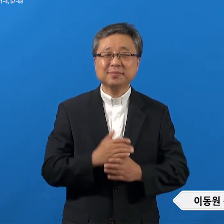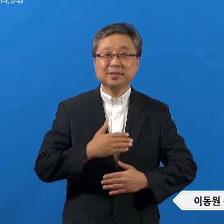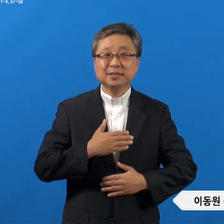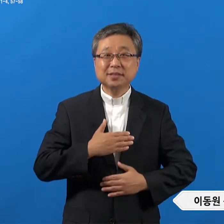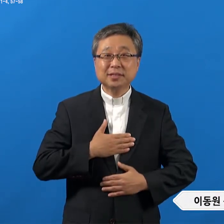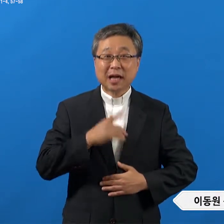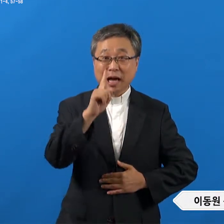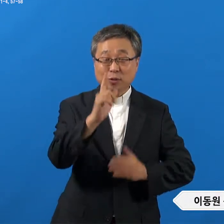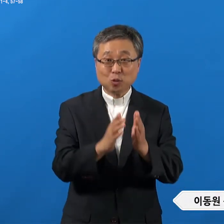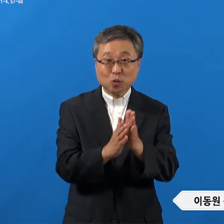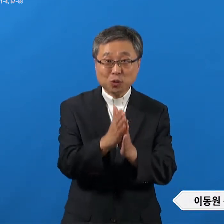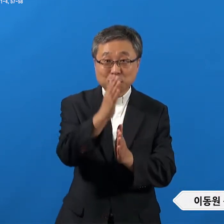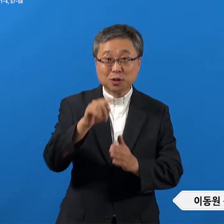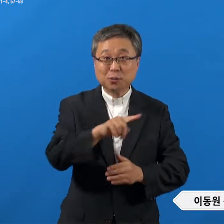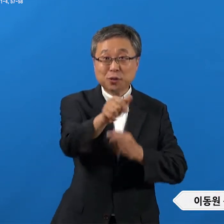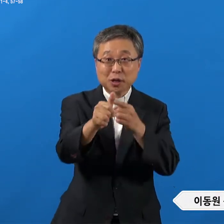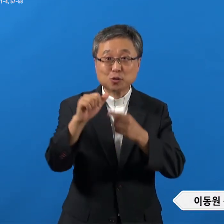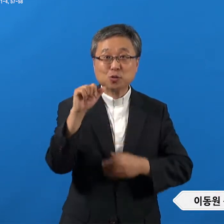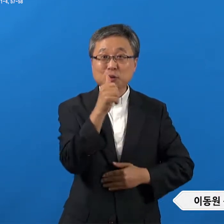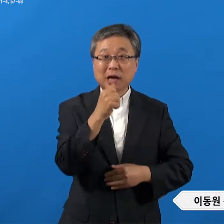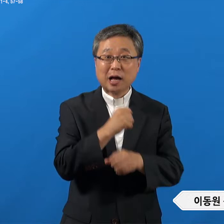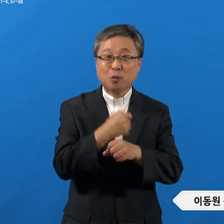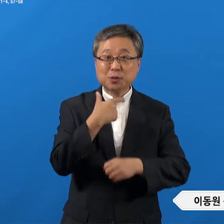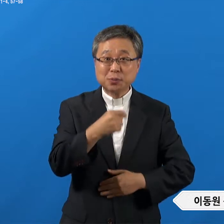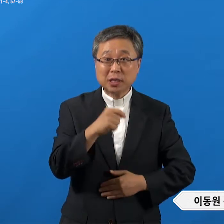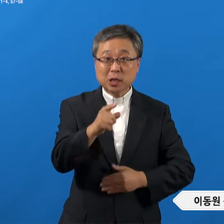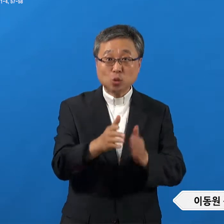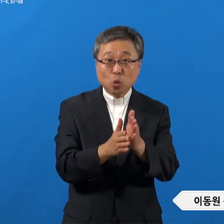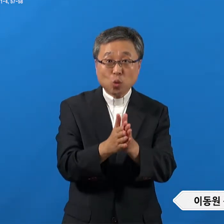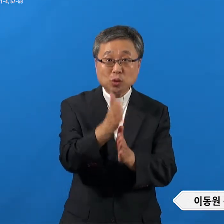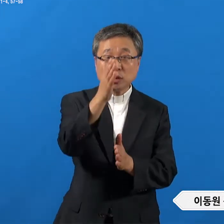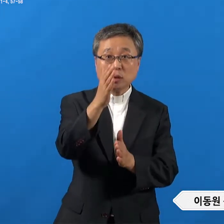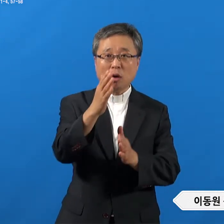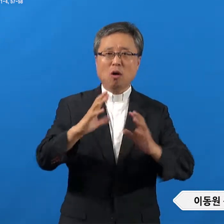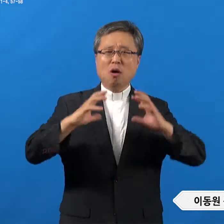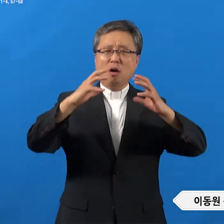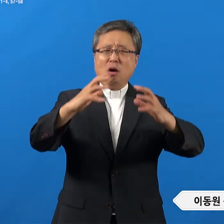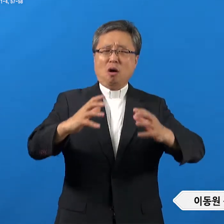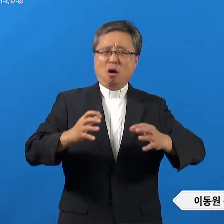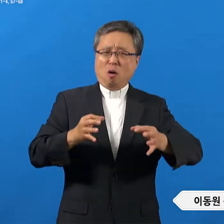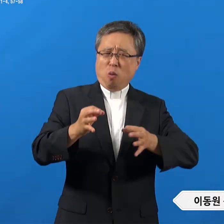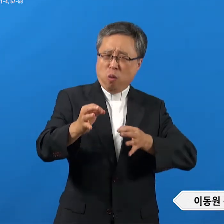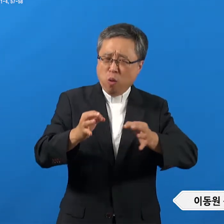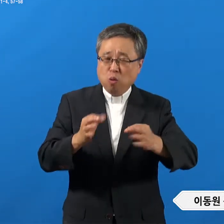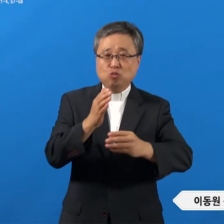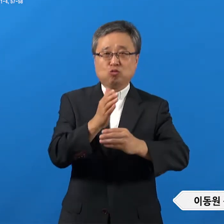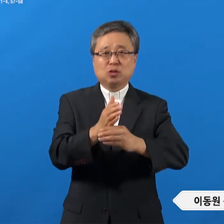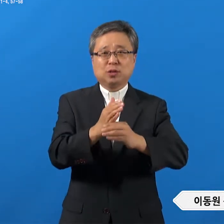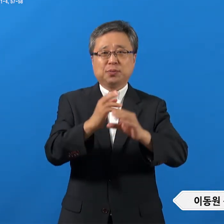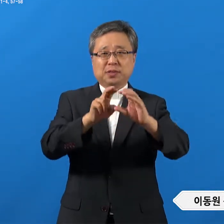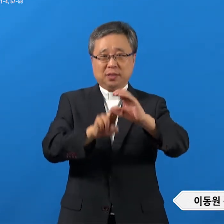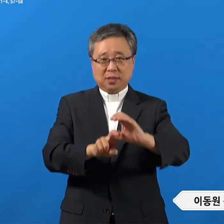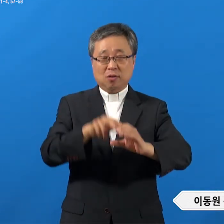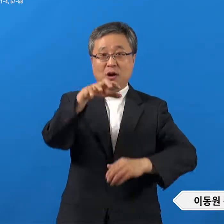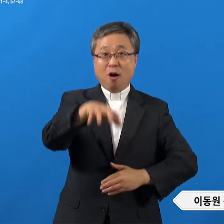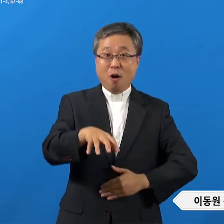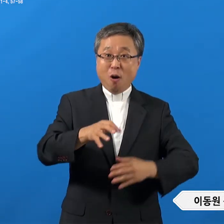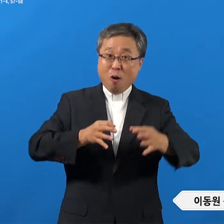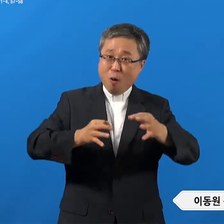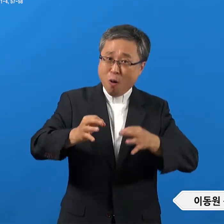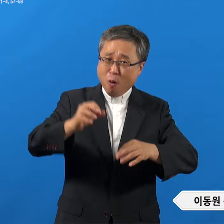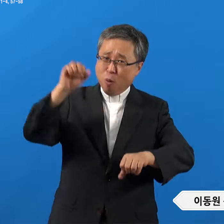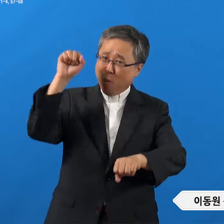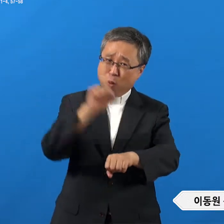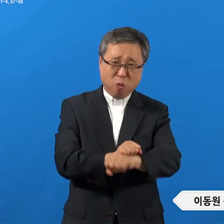제가 한 도시를 여러분에게 소개하고자 합니다. 이 도시는 글로벌 비즈니스의 중심 센터였습니다. 상업이